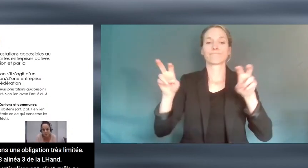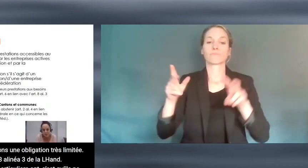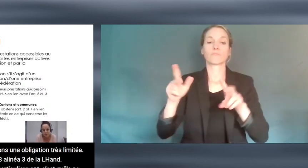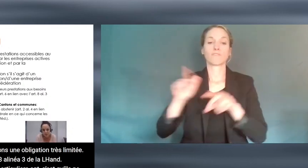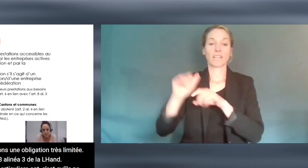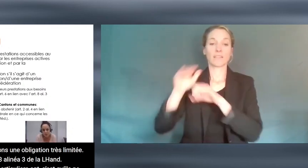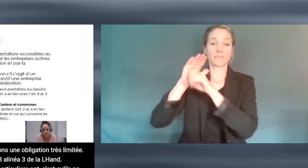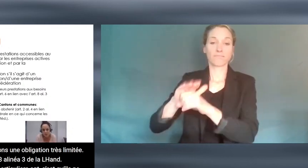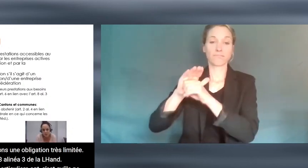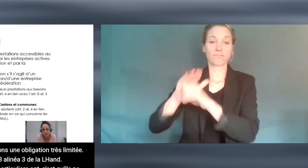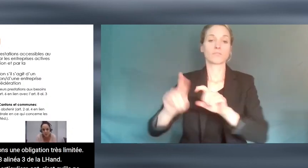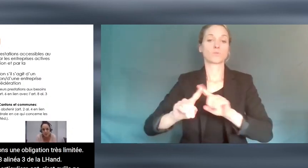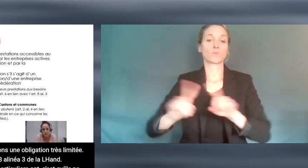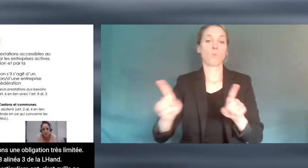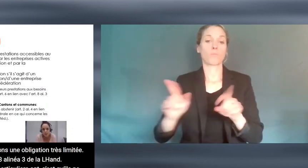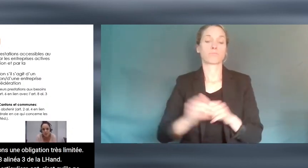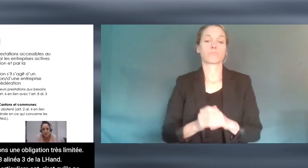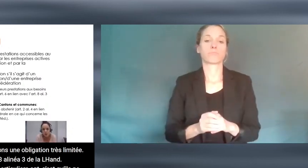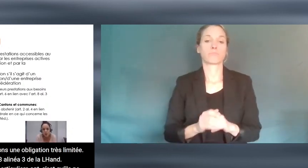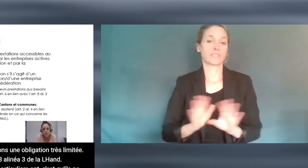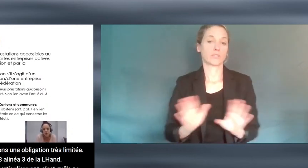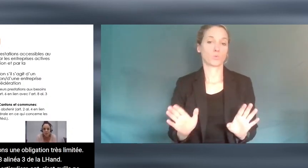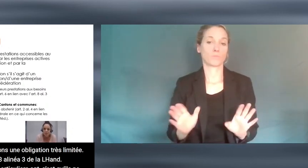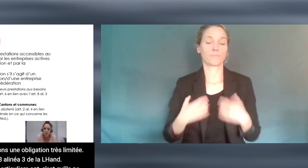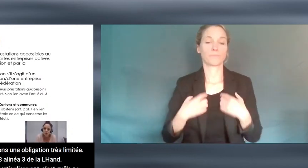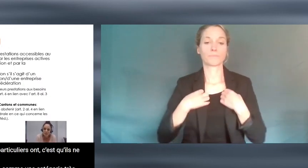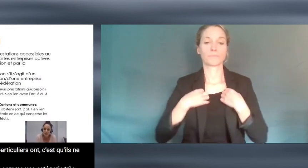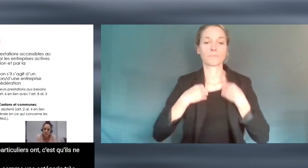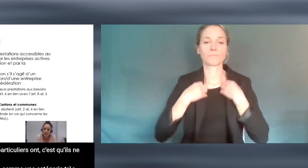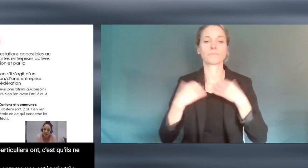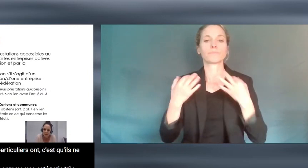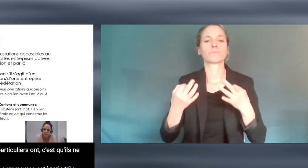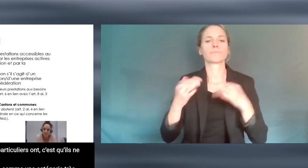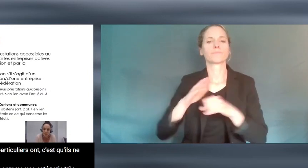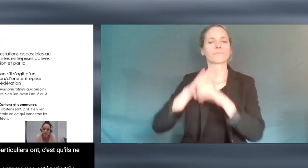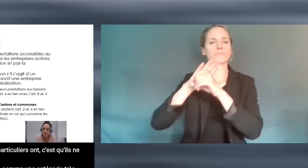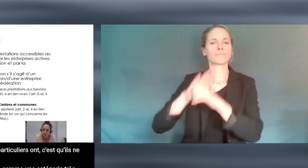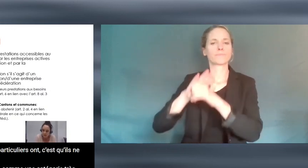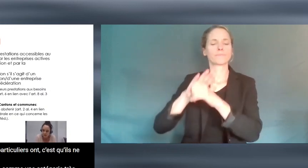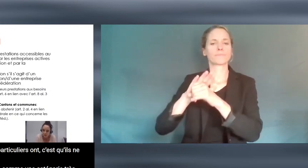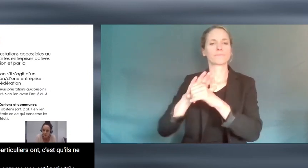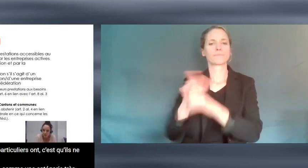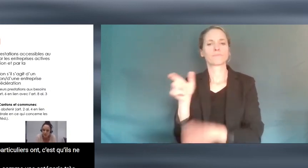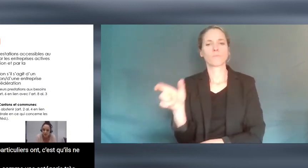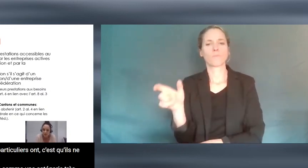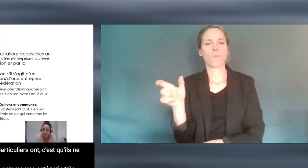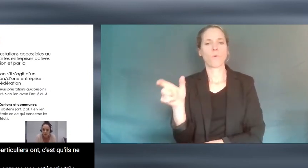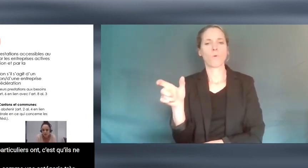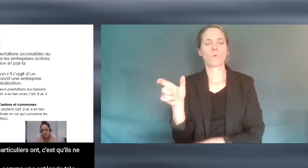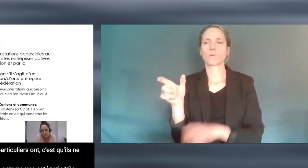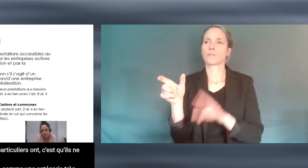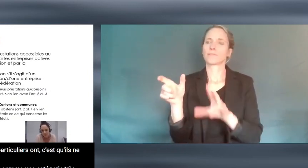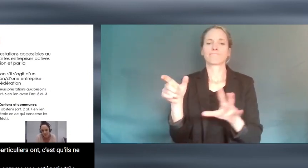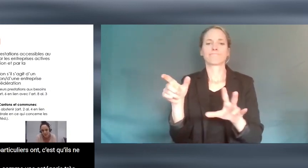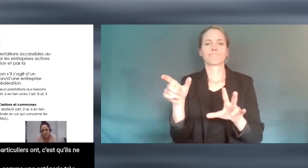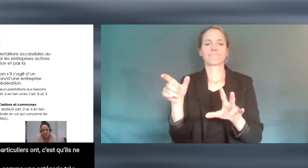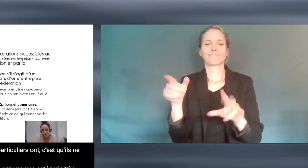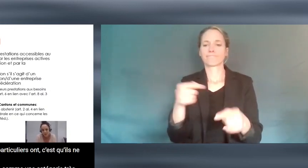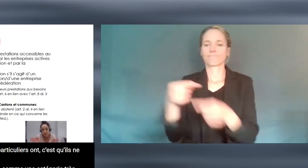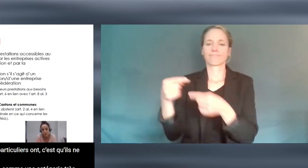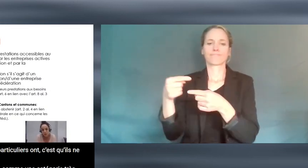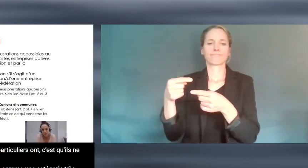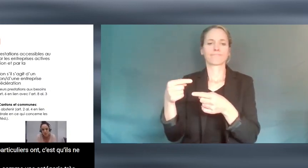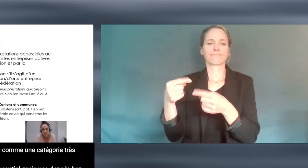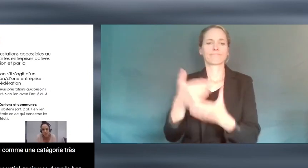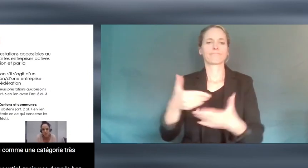de discrimination, elle est comprise comme une catégorie très grave d'inégalité. Le tribunal fédéral l'a